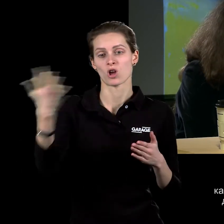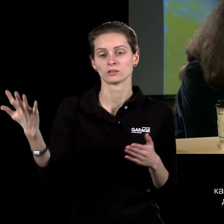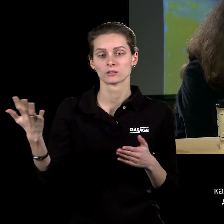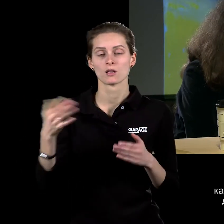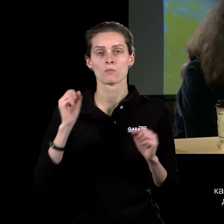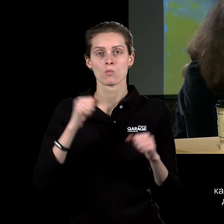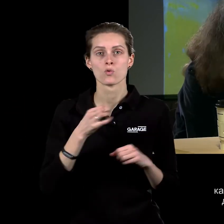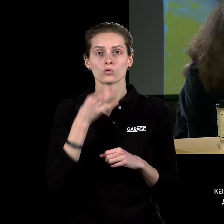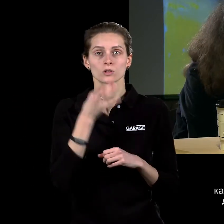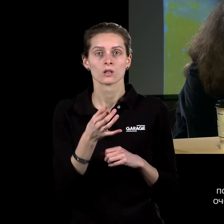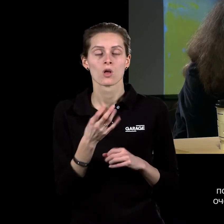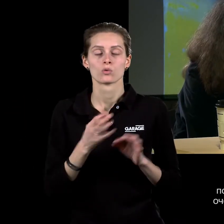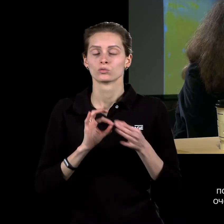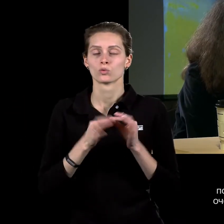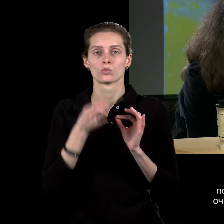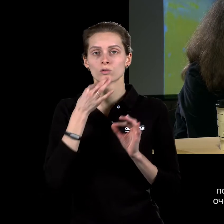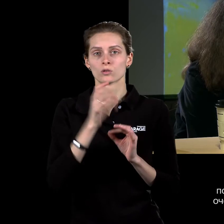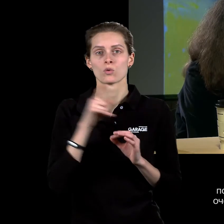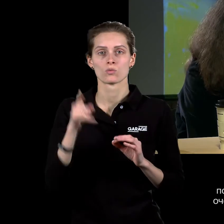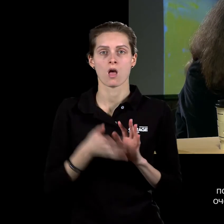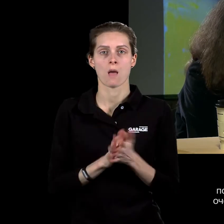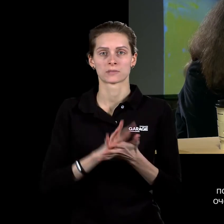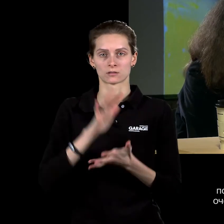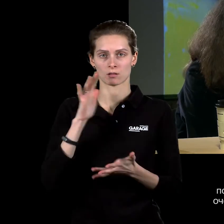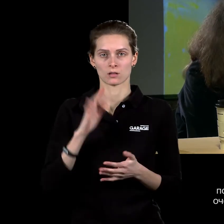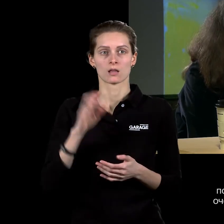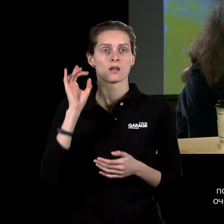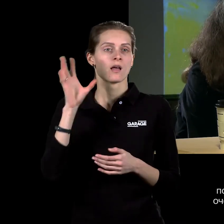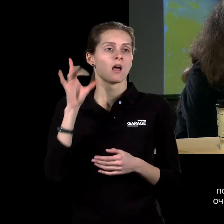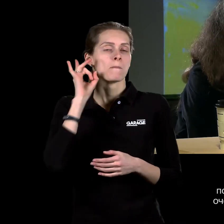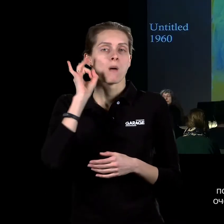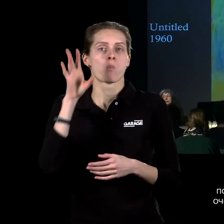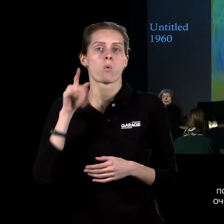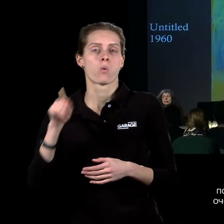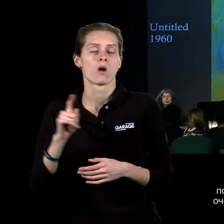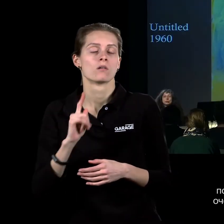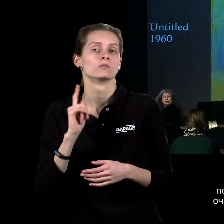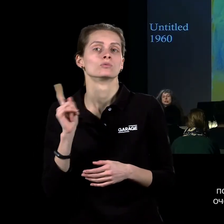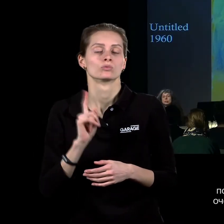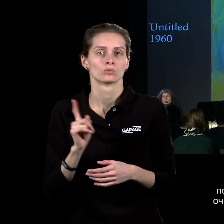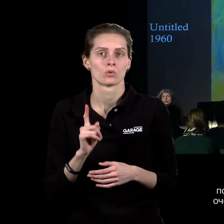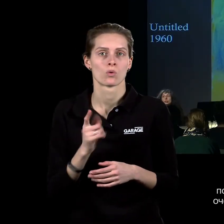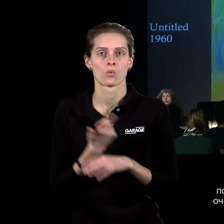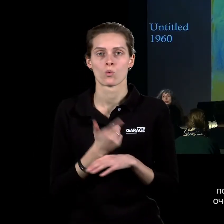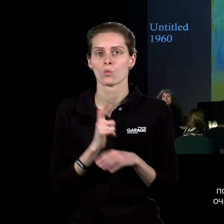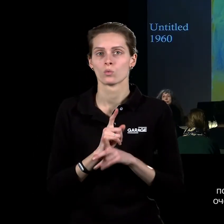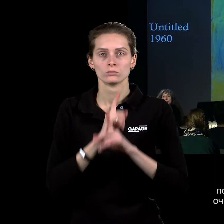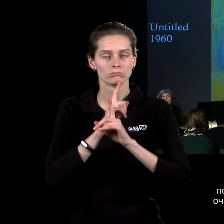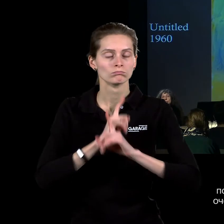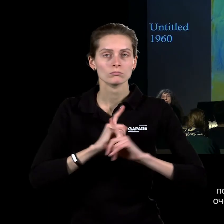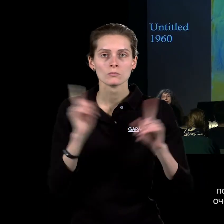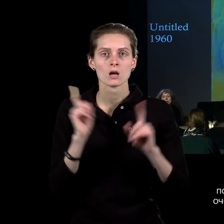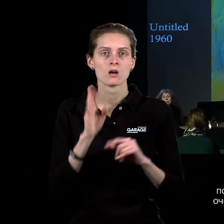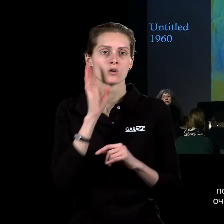его довольно сложно назвать абстракционистом, потому что известен он был в основном своими такими очень странными,